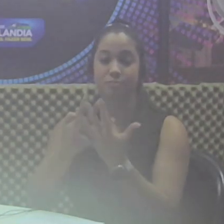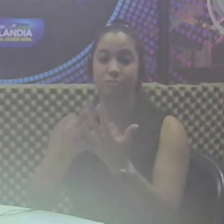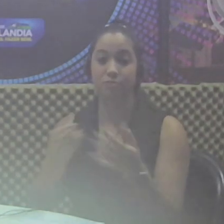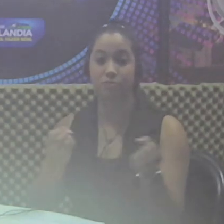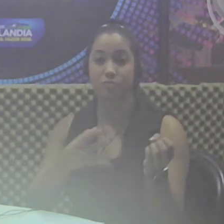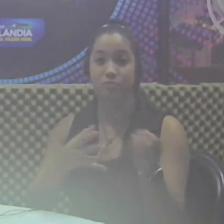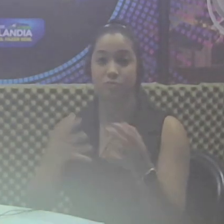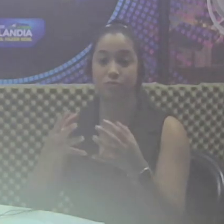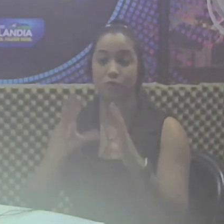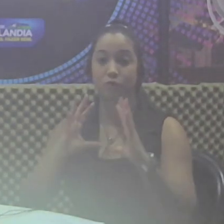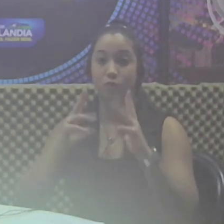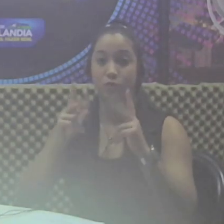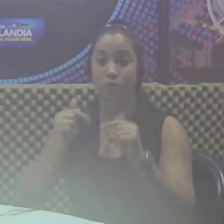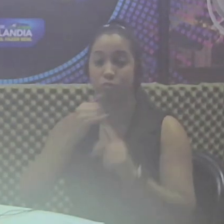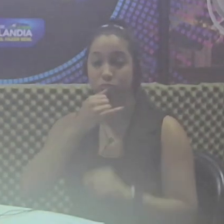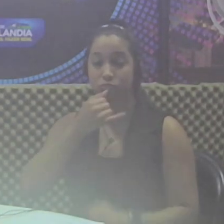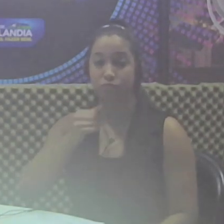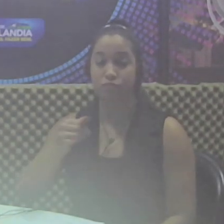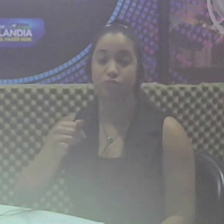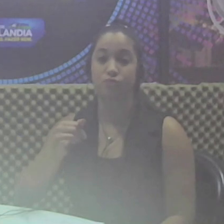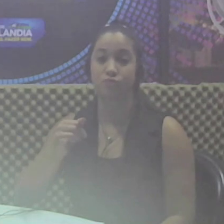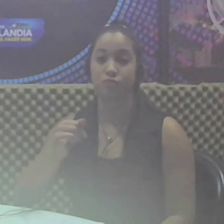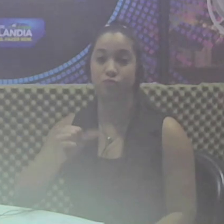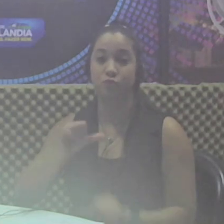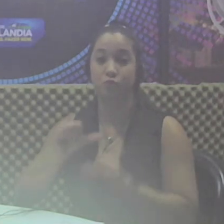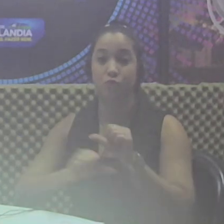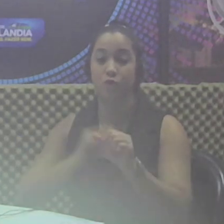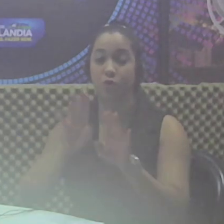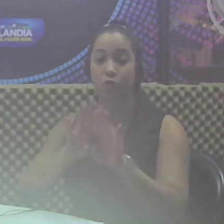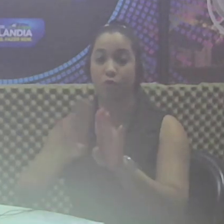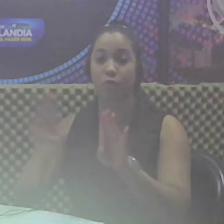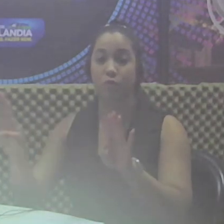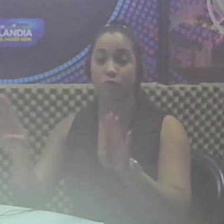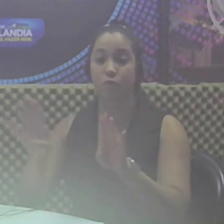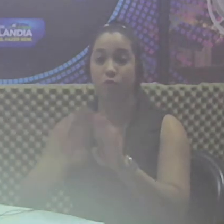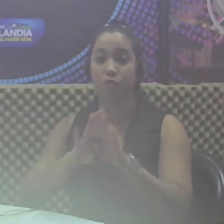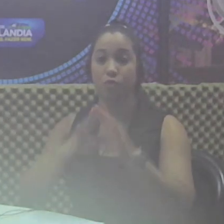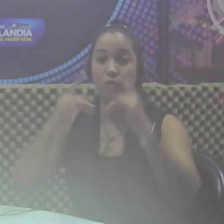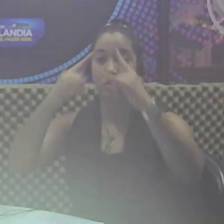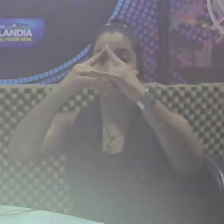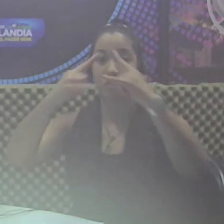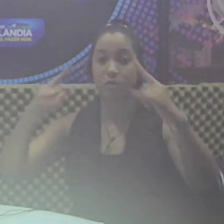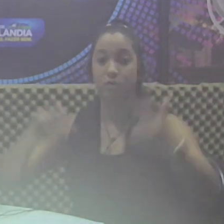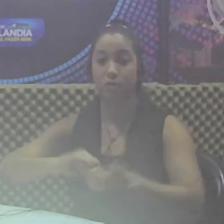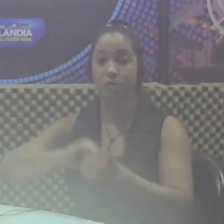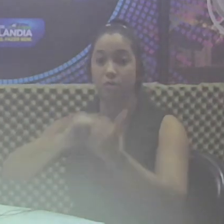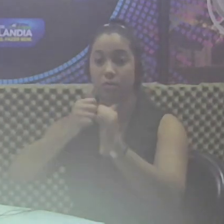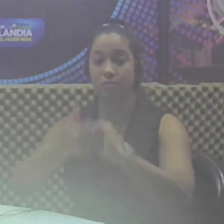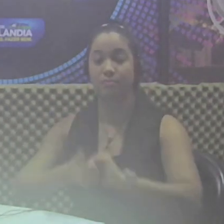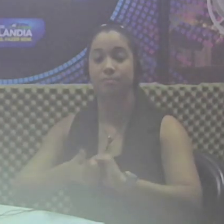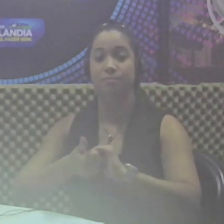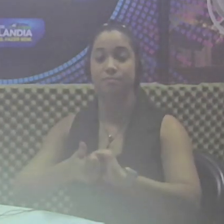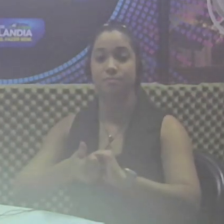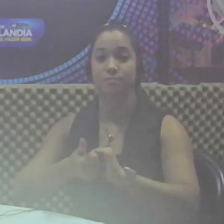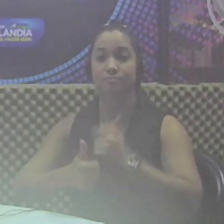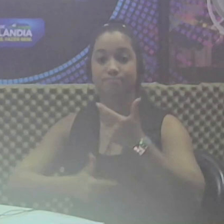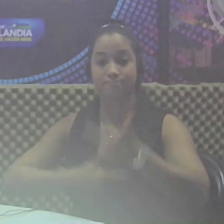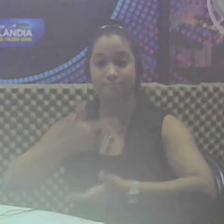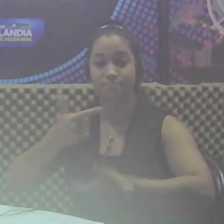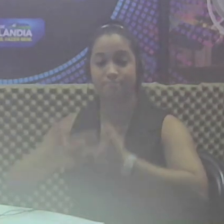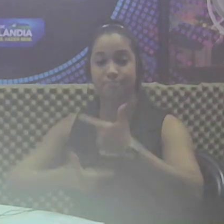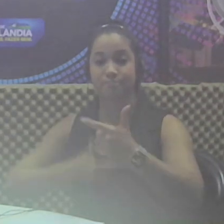atualização de toda a parte elétrica, troca de portões e cobertura da quadra poliesportiva. Os trabalhos